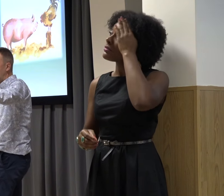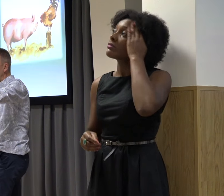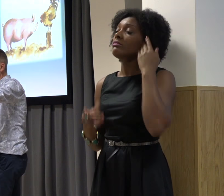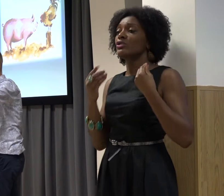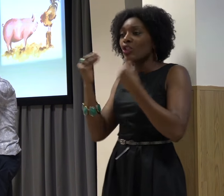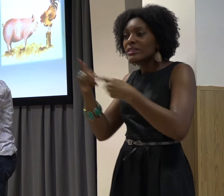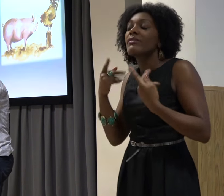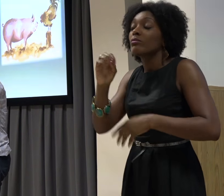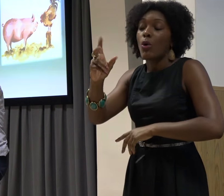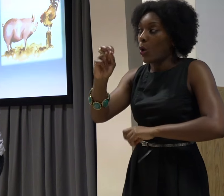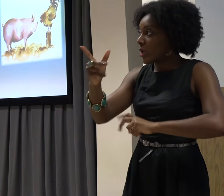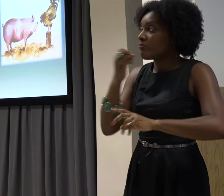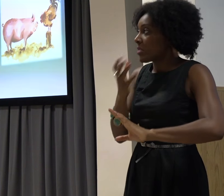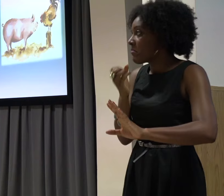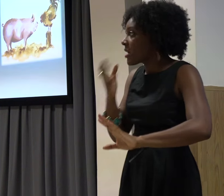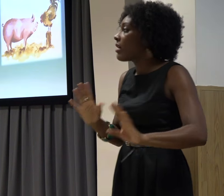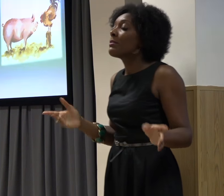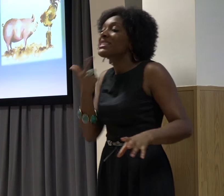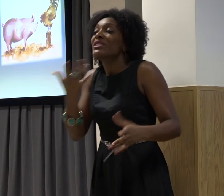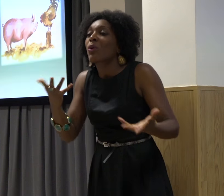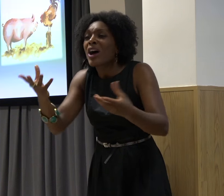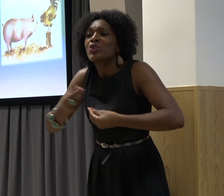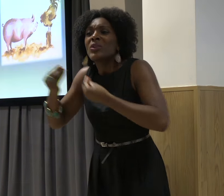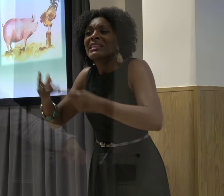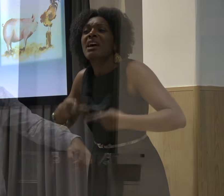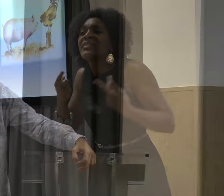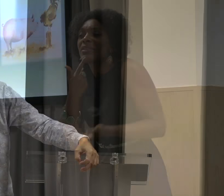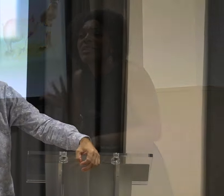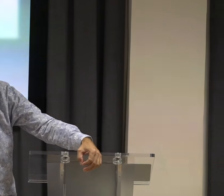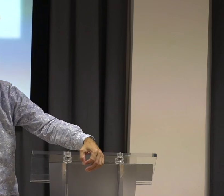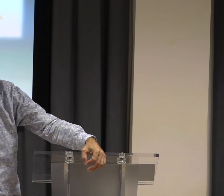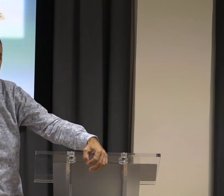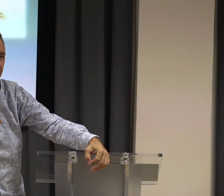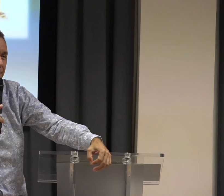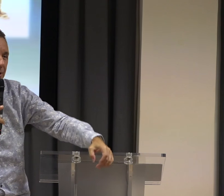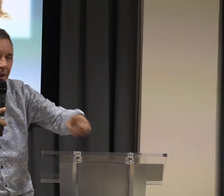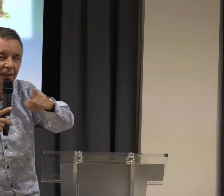donner sa vie, d'accord, ok, c'est bien. Ça signifie quoi, donner sa vie?